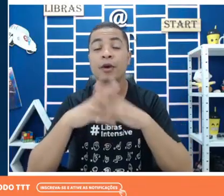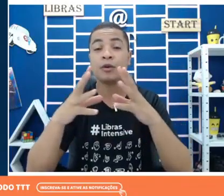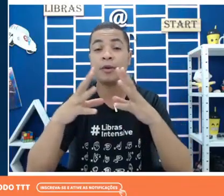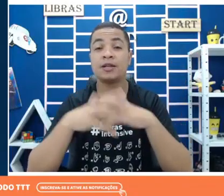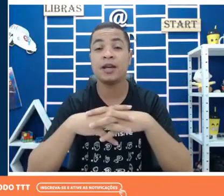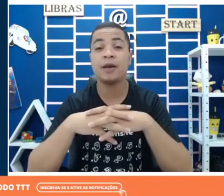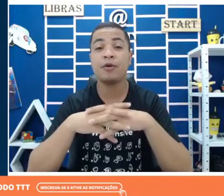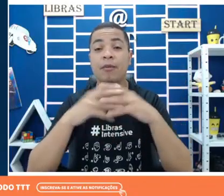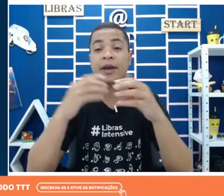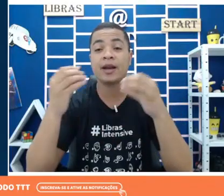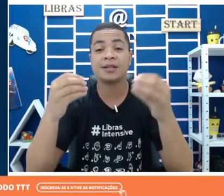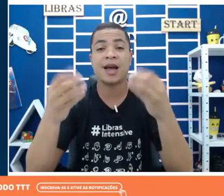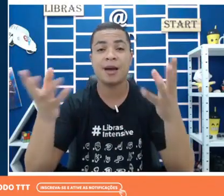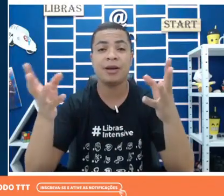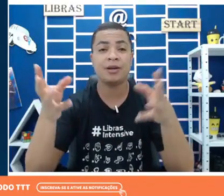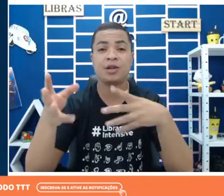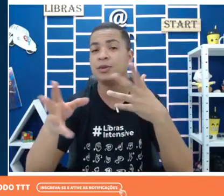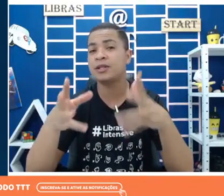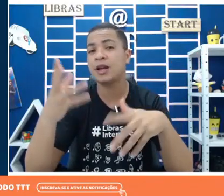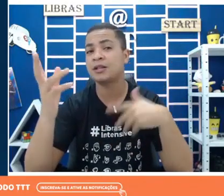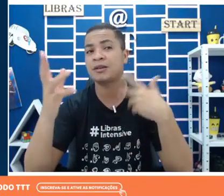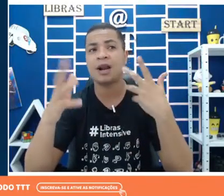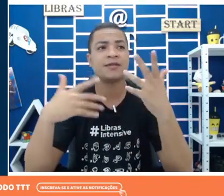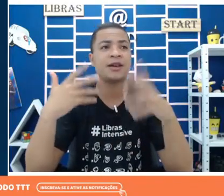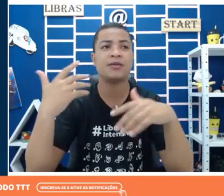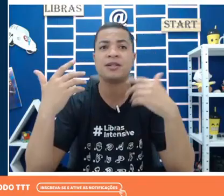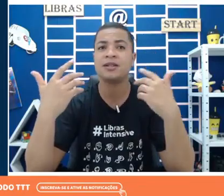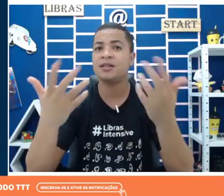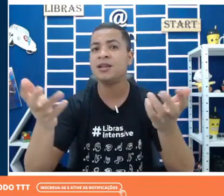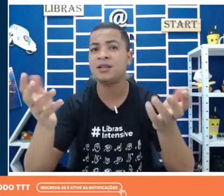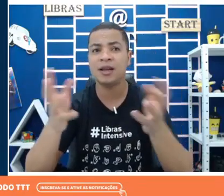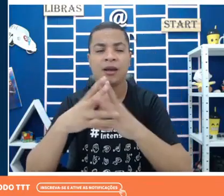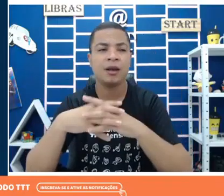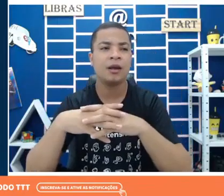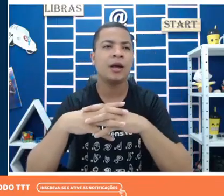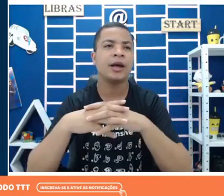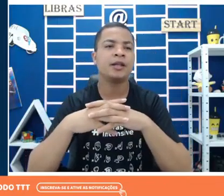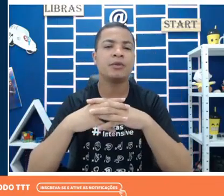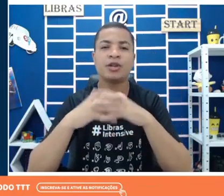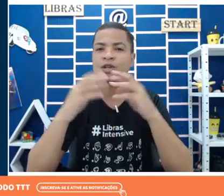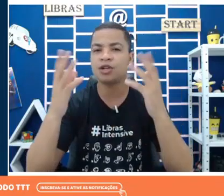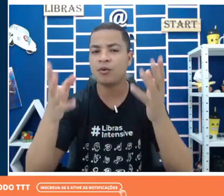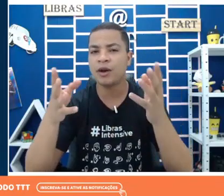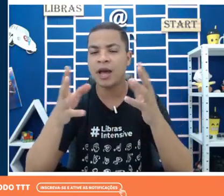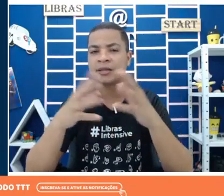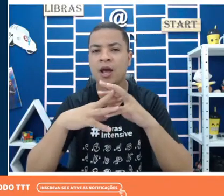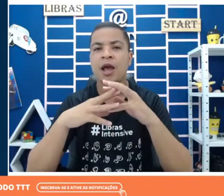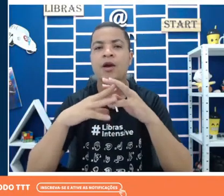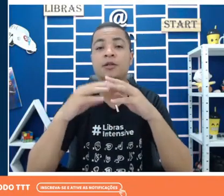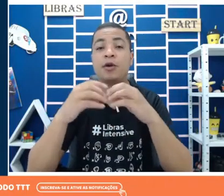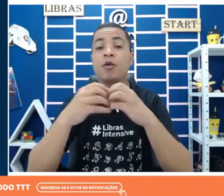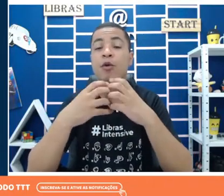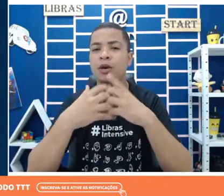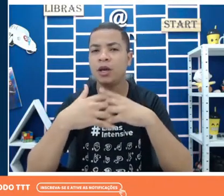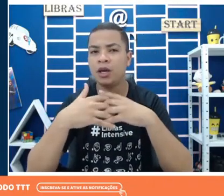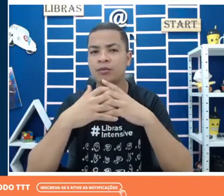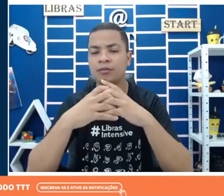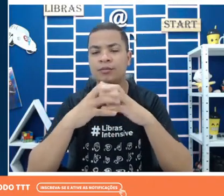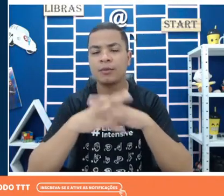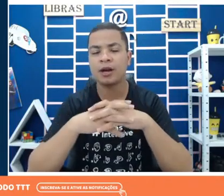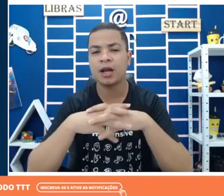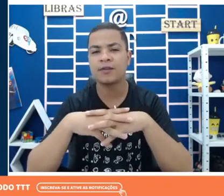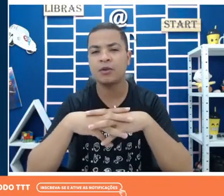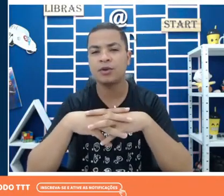me perguntam, por exemplo, como é que eles sabem que tipo de classificadores existem. Tem muita gente que não conhece. Eu explico um